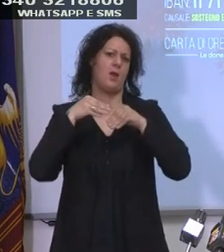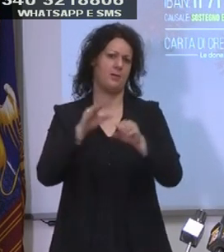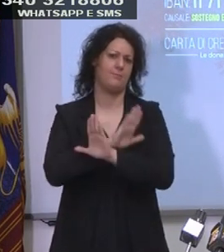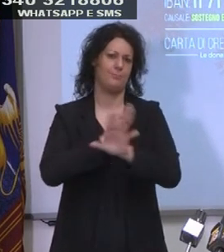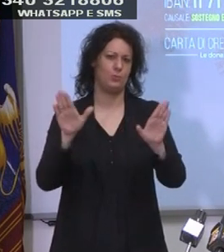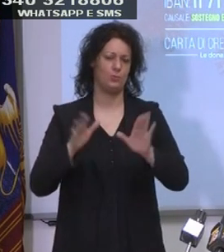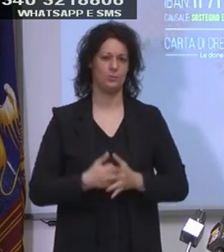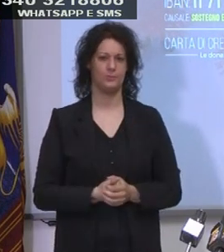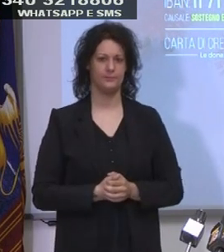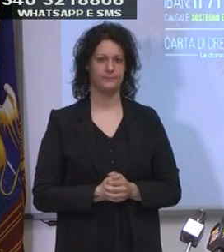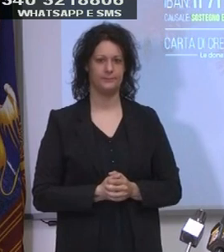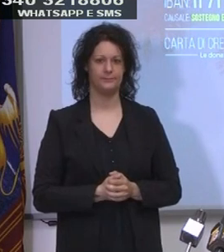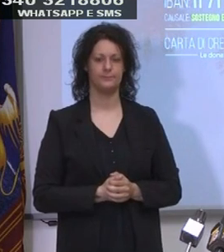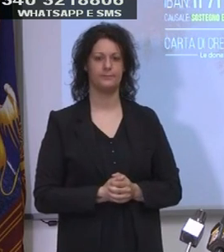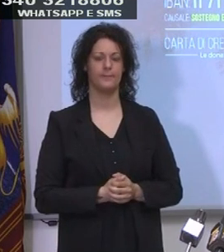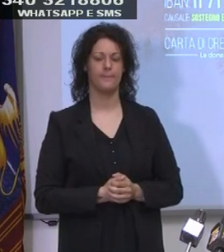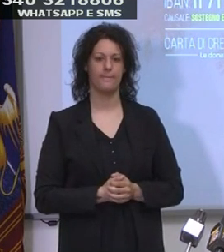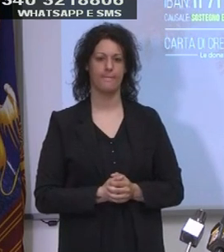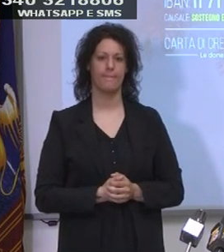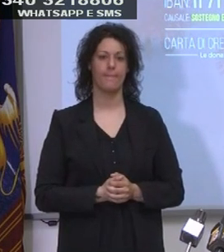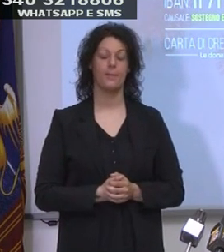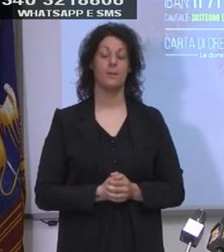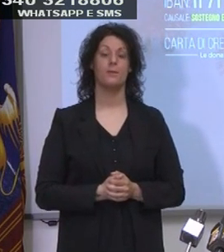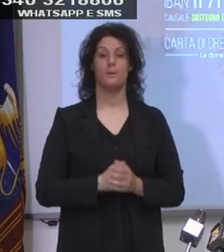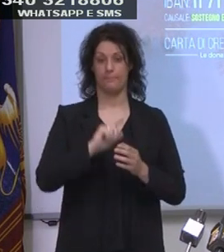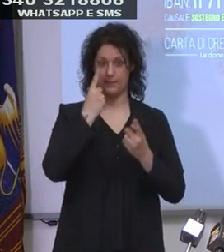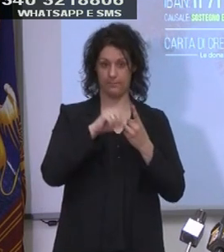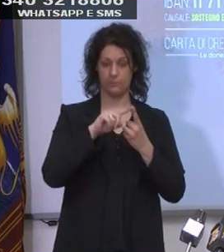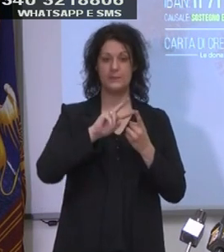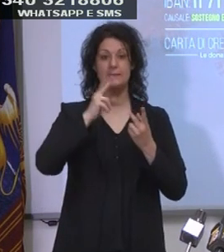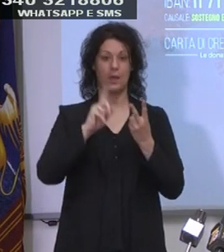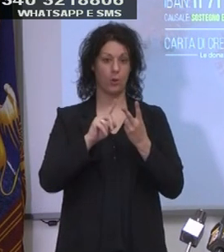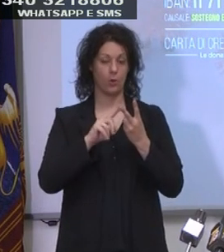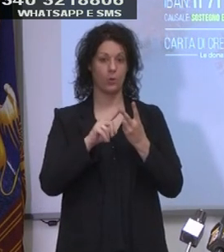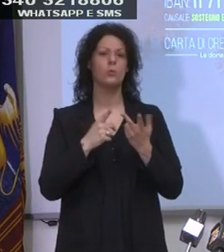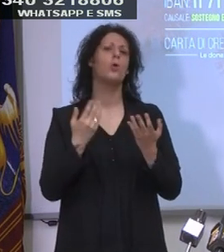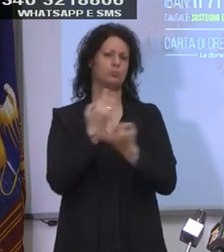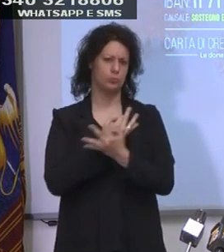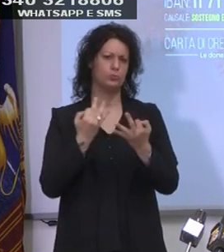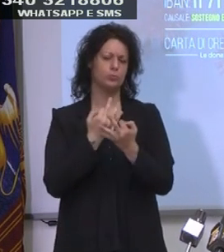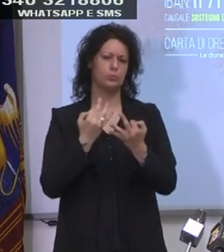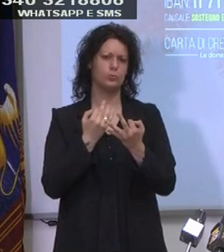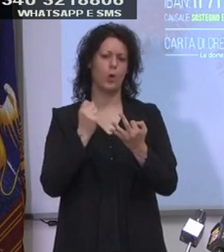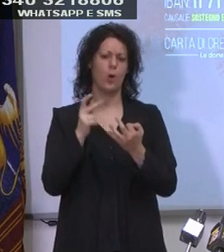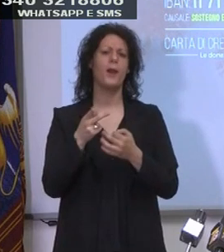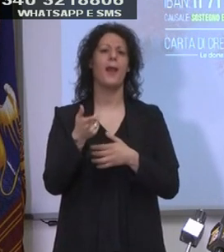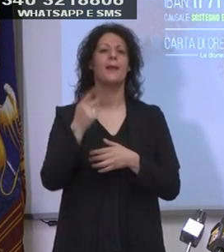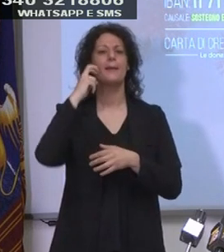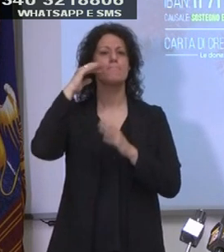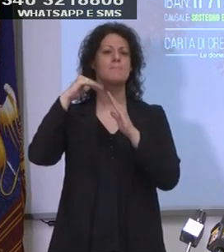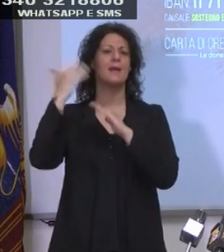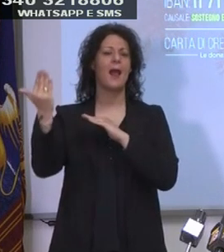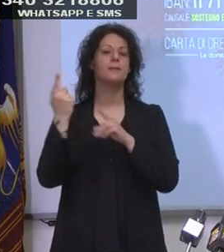pagare 3 euro. Questo è un altro tema. L'altro tema sicuramente è quello dell'inquadramento. Da qui a pensare